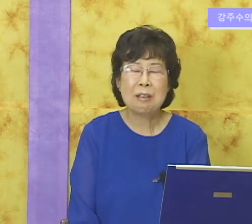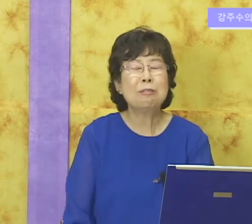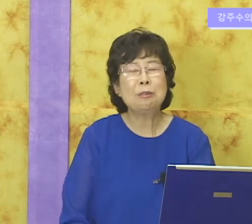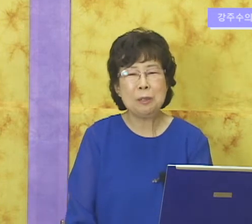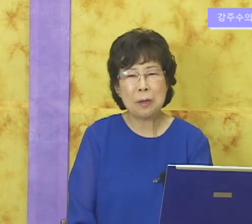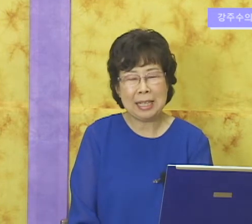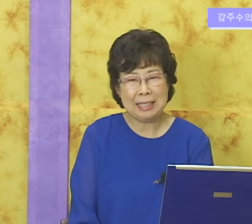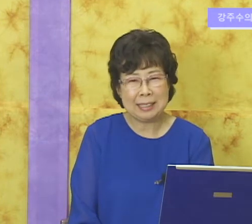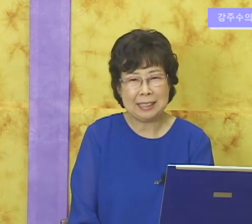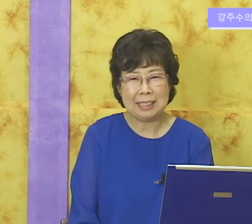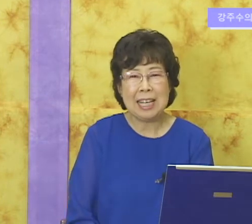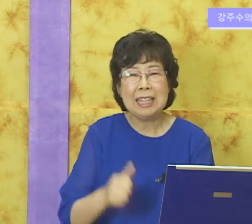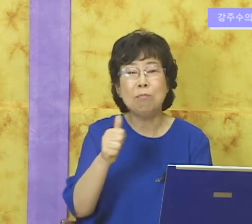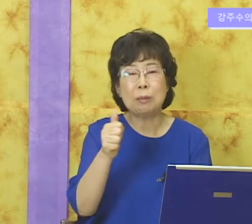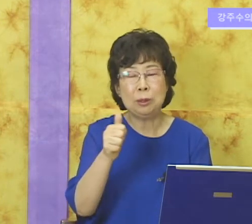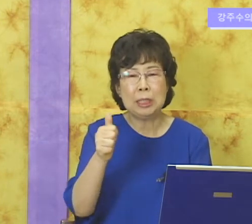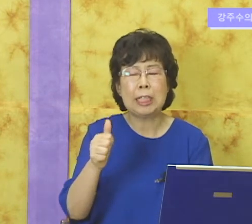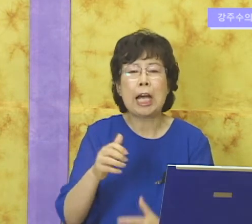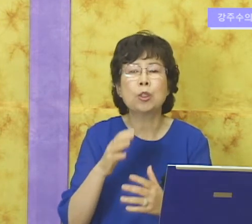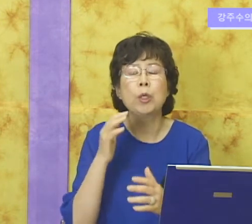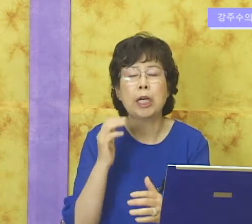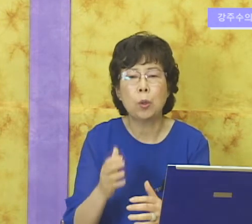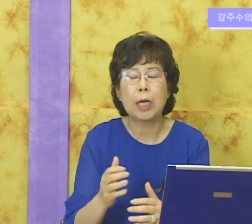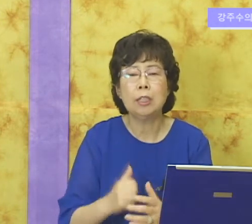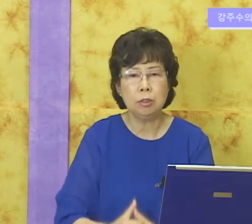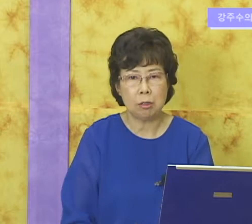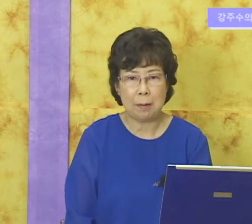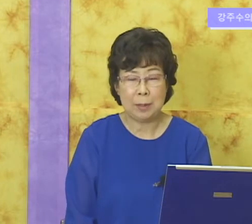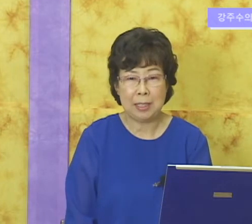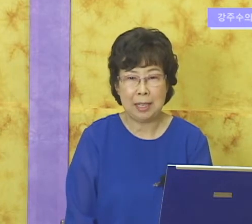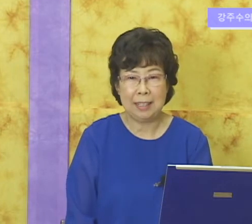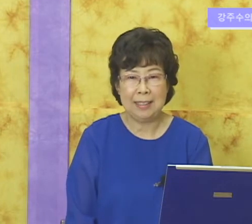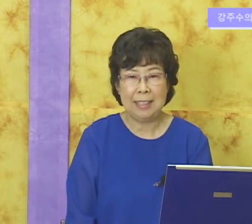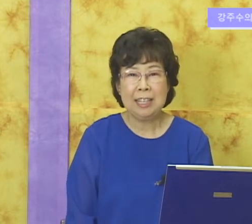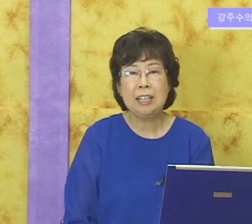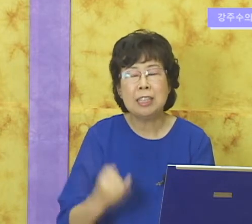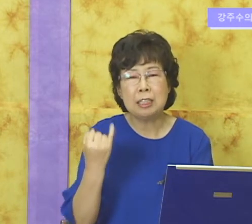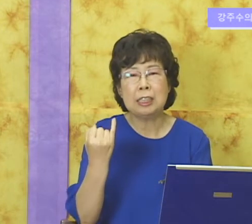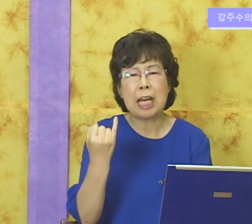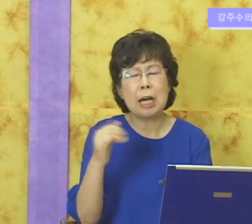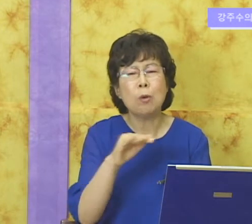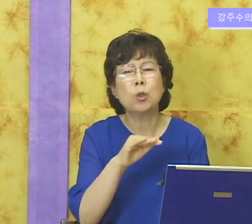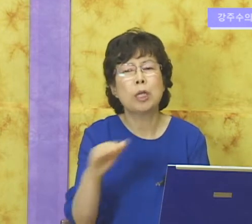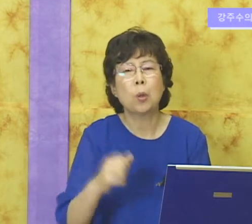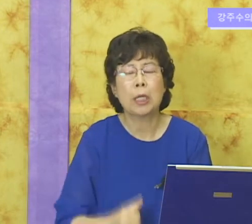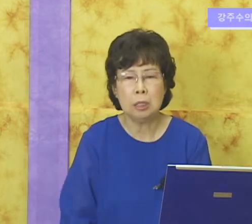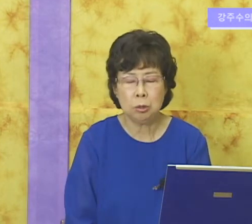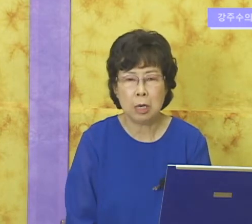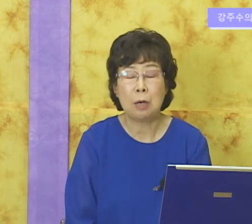그리고 우리 농아인들은 남자분들은 다 소리가 똑같은 줄 압니다. 여자들은 다 목소리가 똑같은 줄 알고